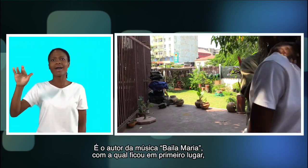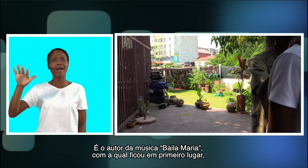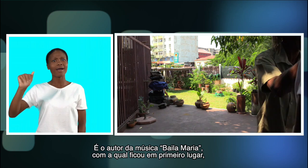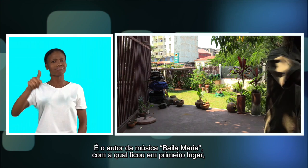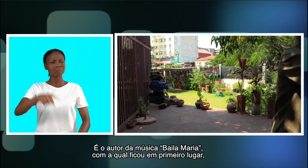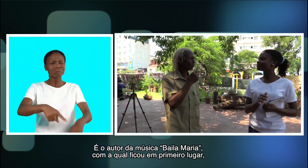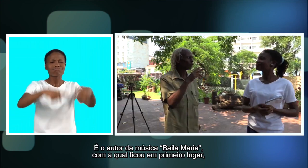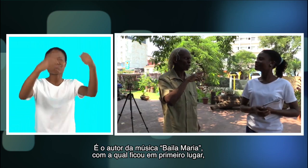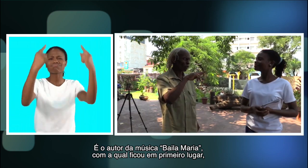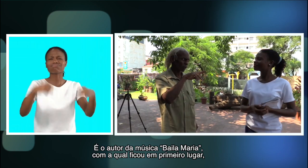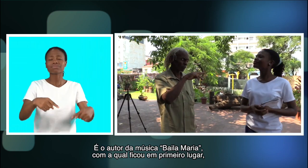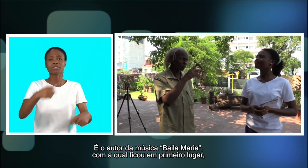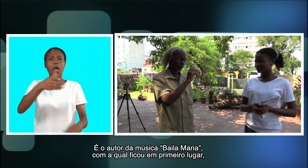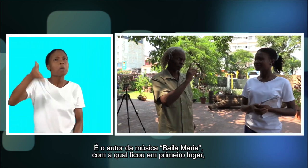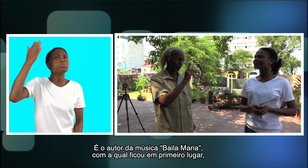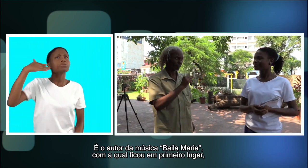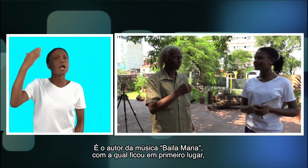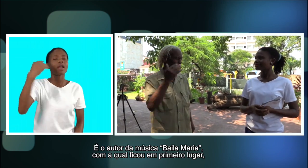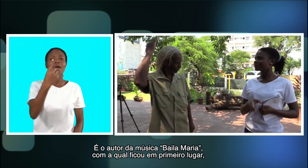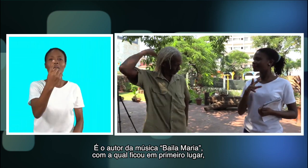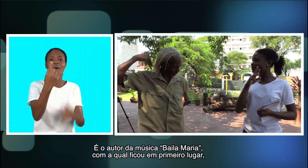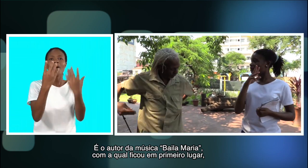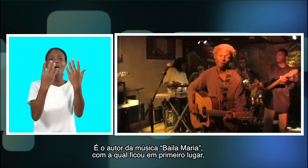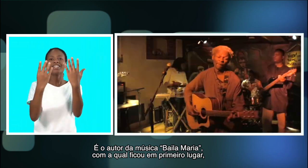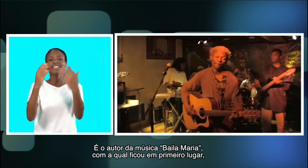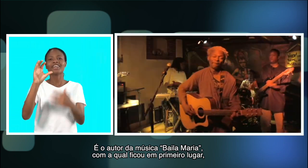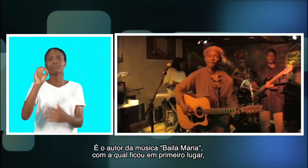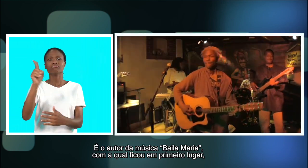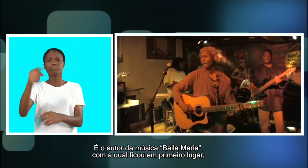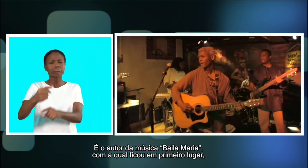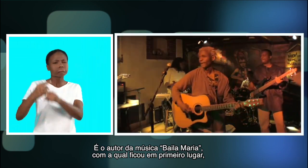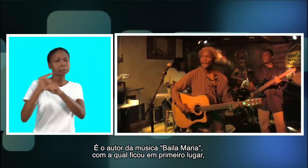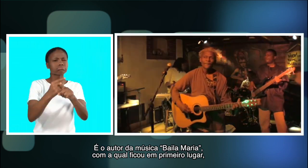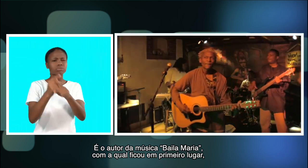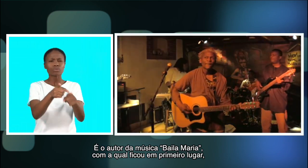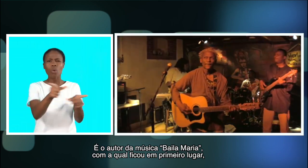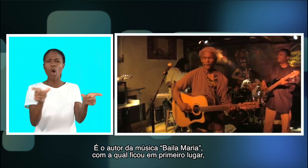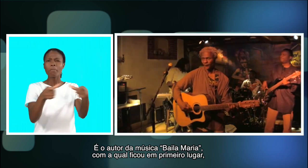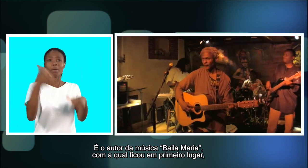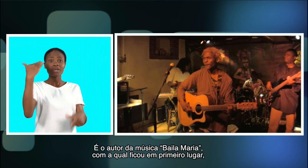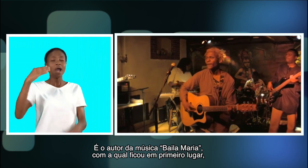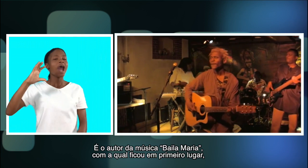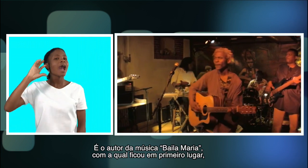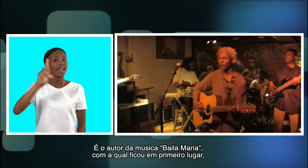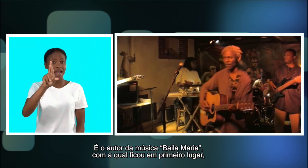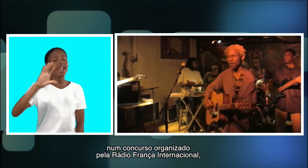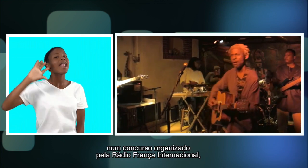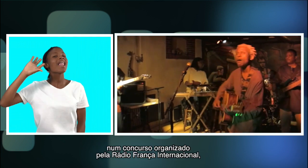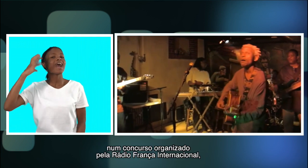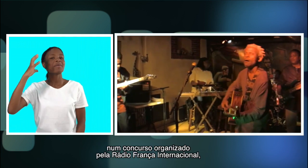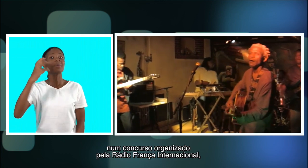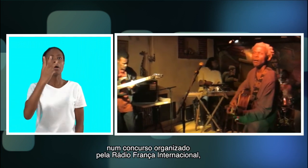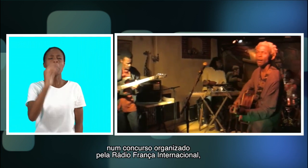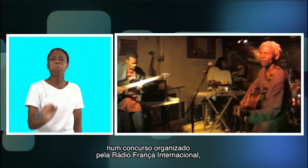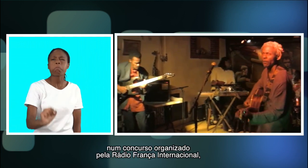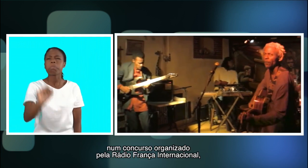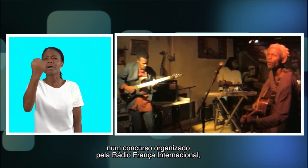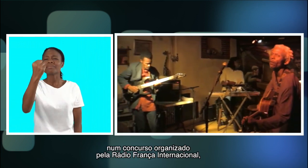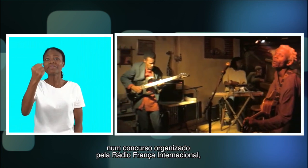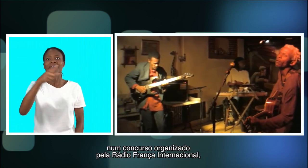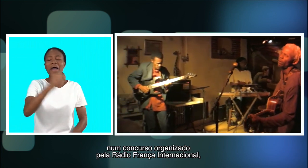da música Baila Maria, com a qual ficou em primeiro lugar num